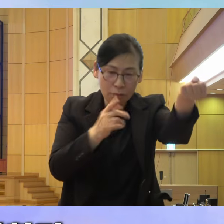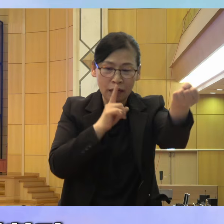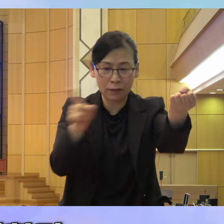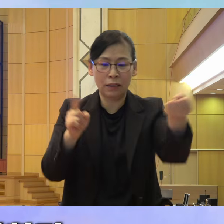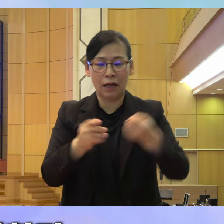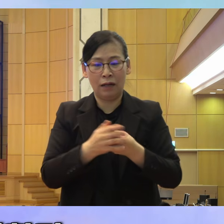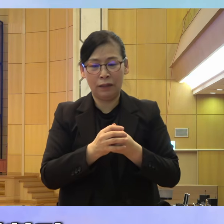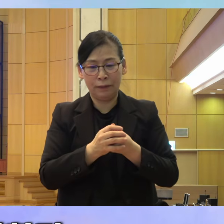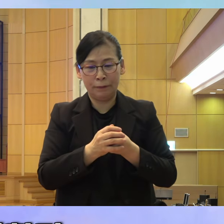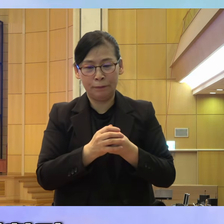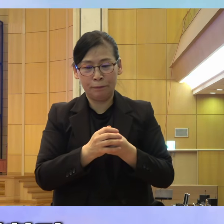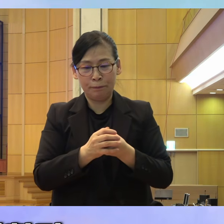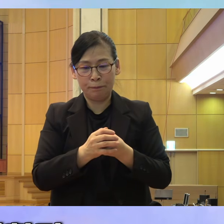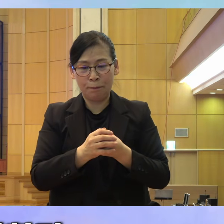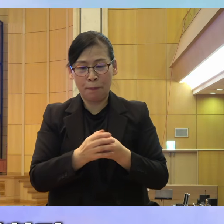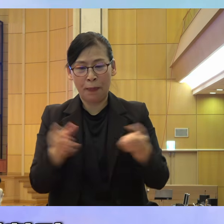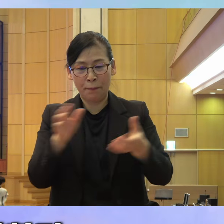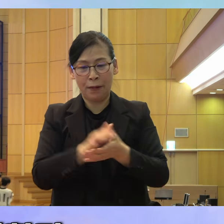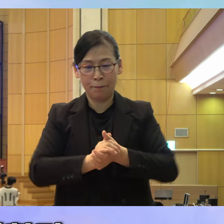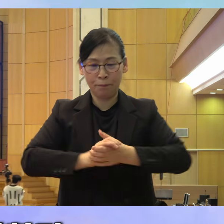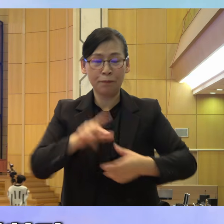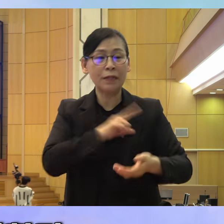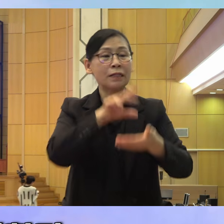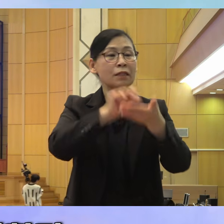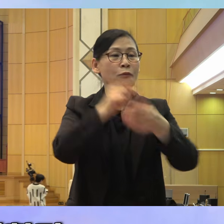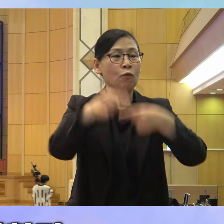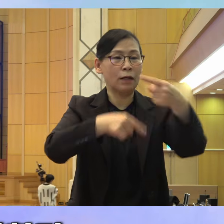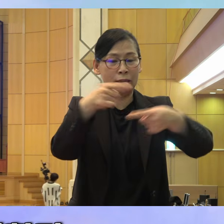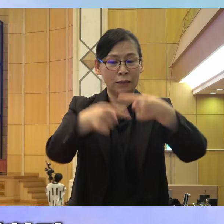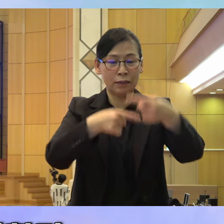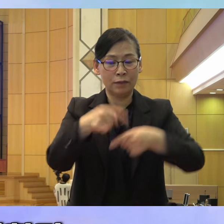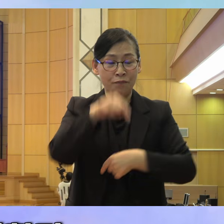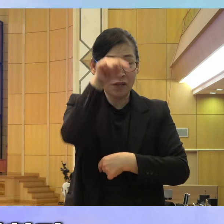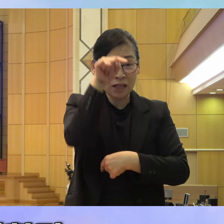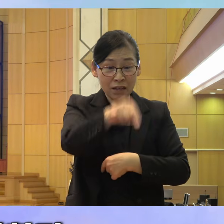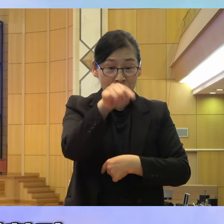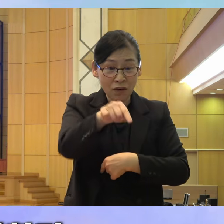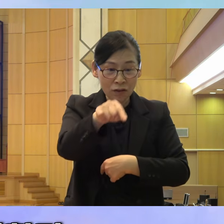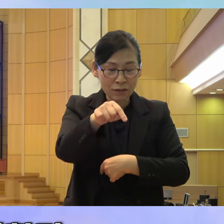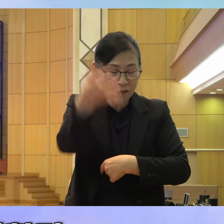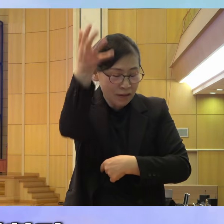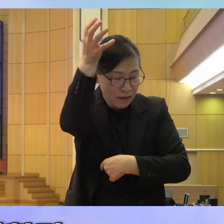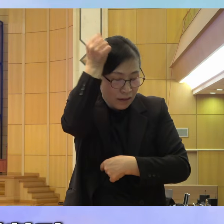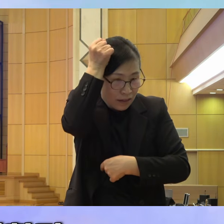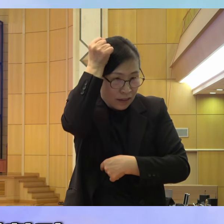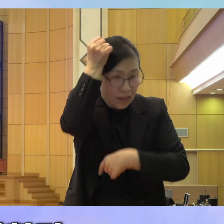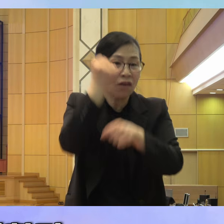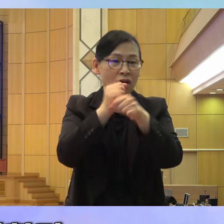괴로움을 받느니라. 제목을 따라합니다. 이것을 기억하라.